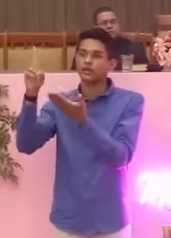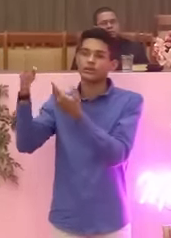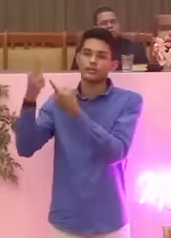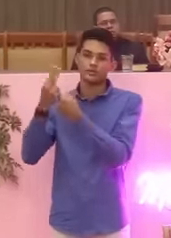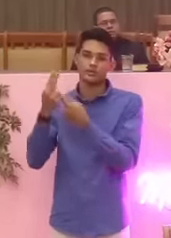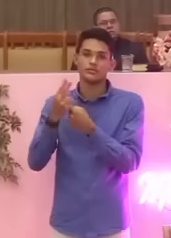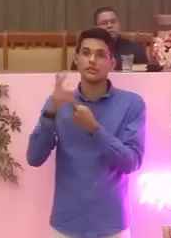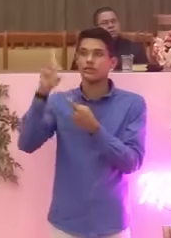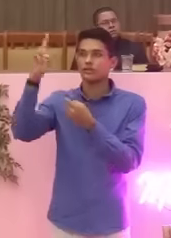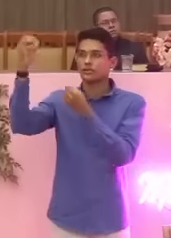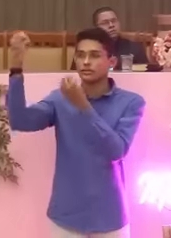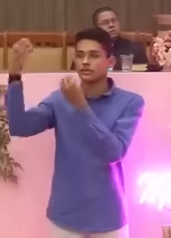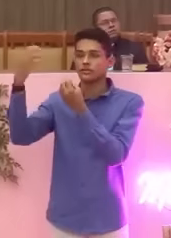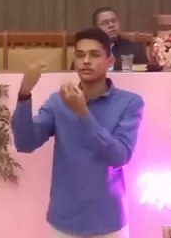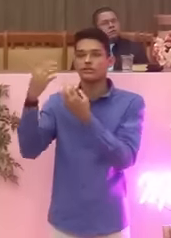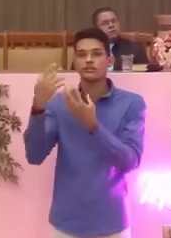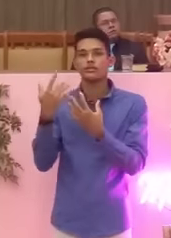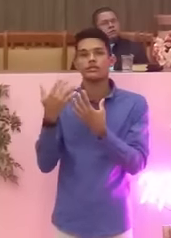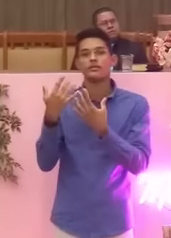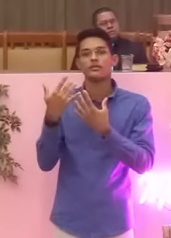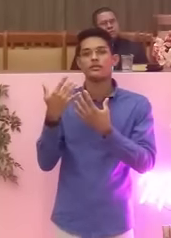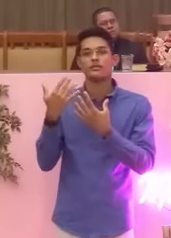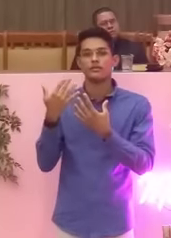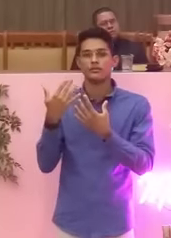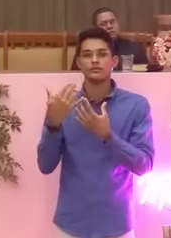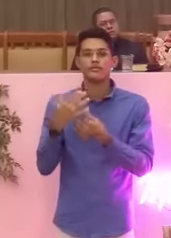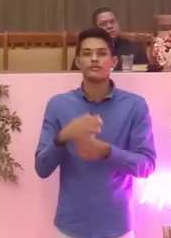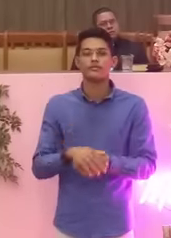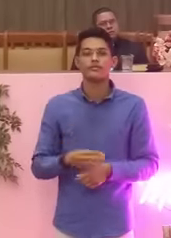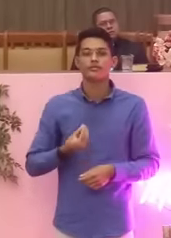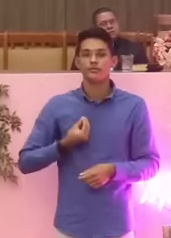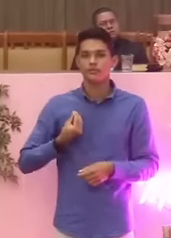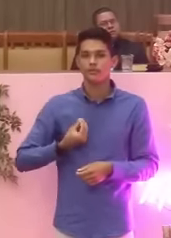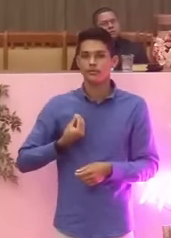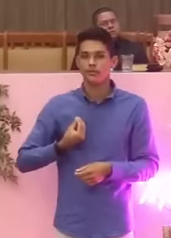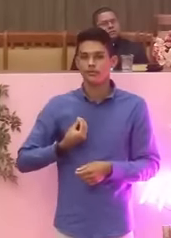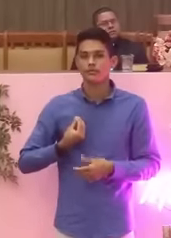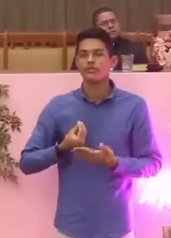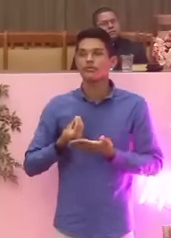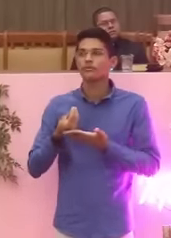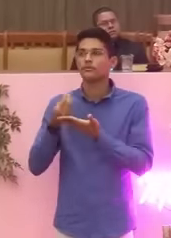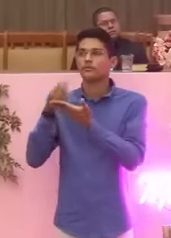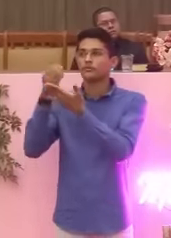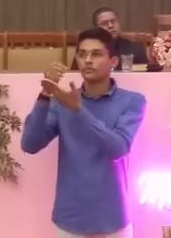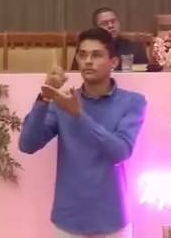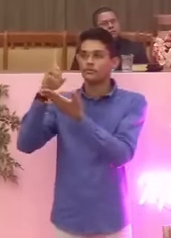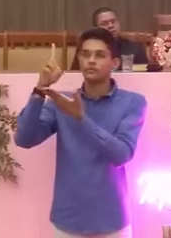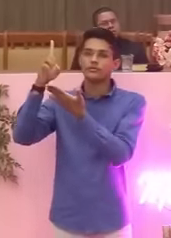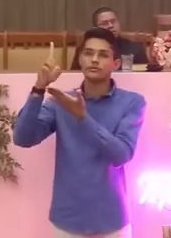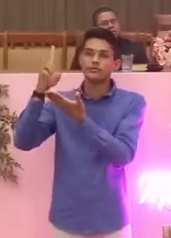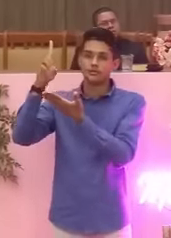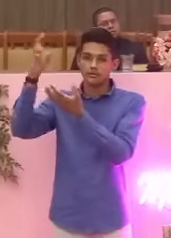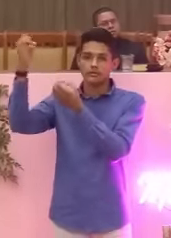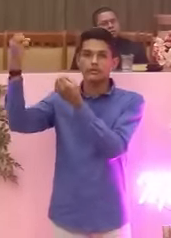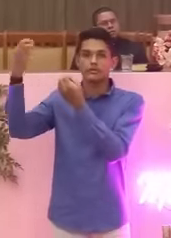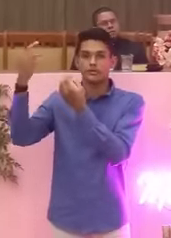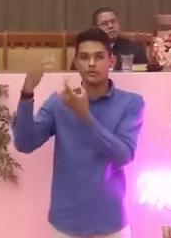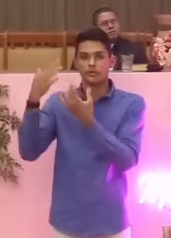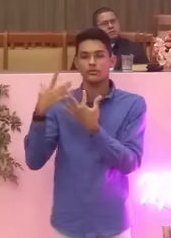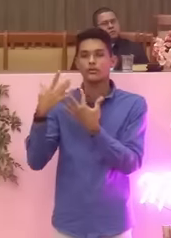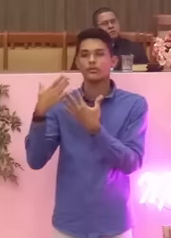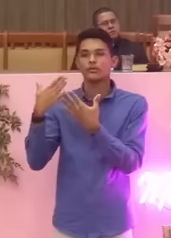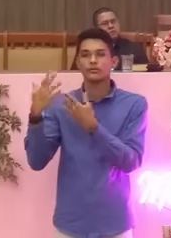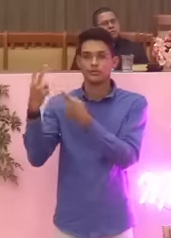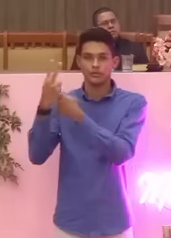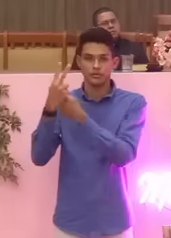Deus abençoa o irmão pronto na legalidade na legalidade Deus te abençoa na legalidade Deus guarda a